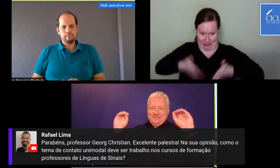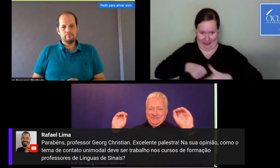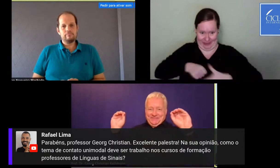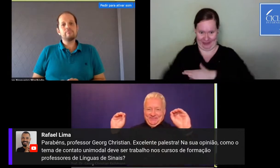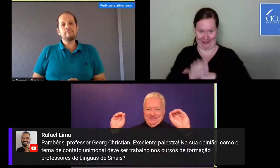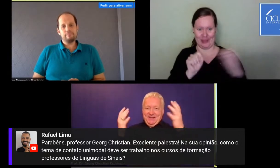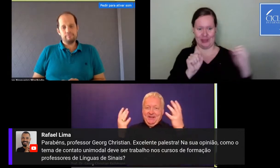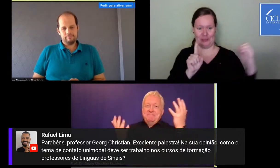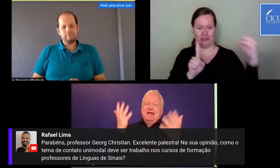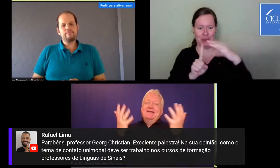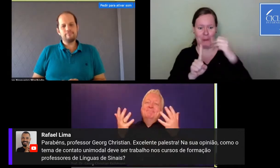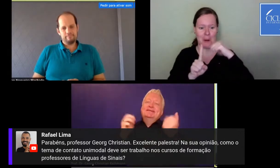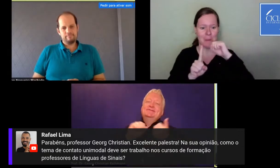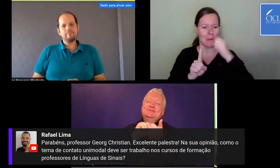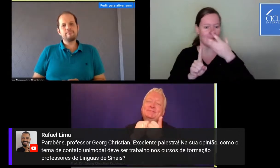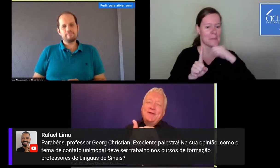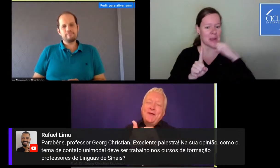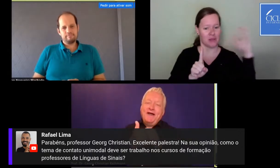mesmo.